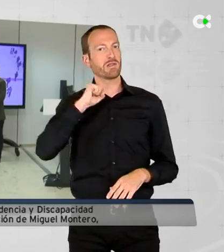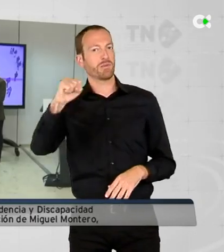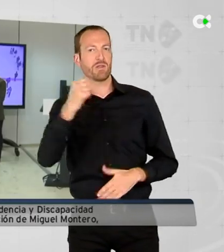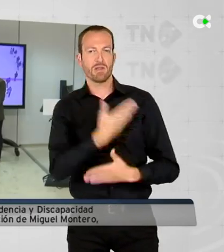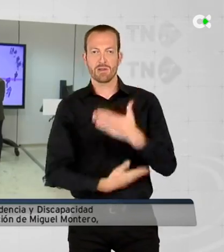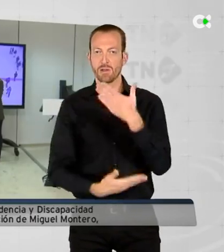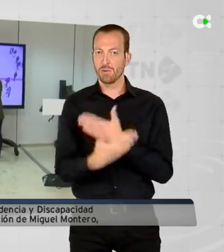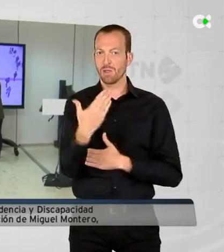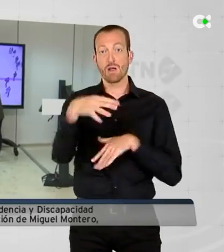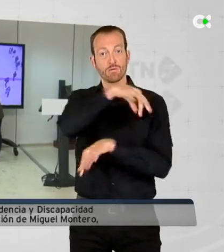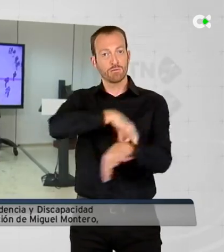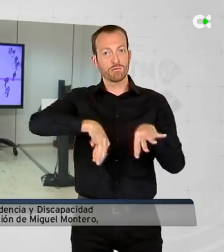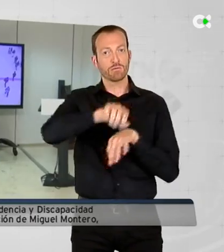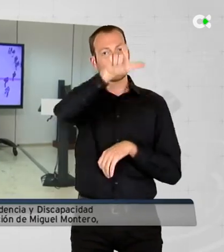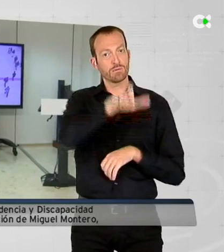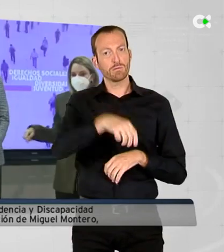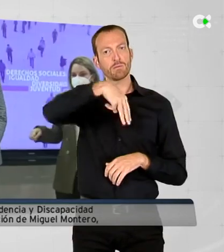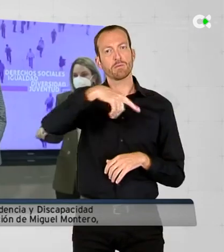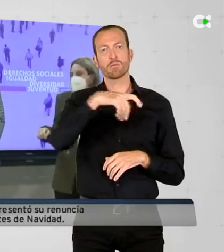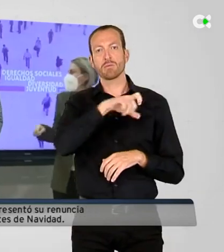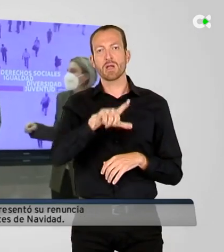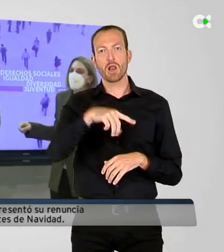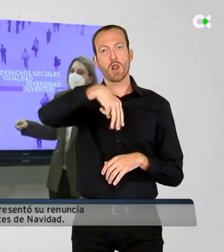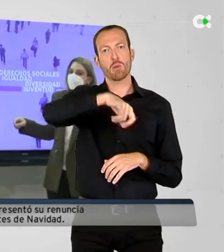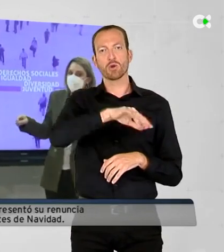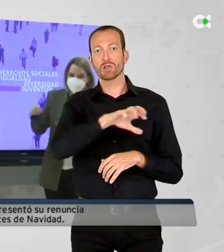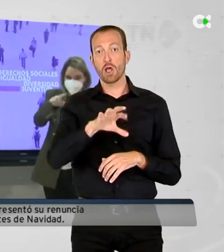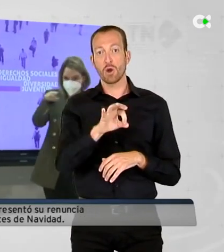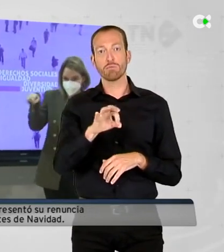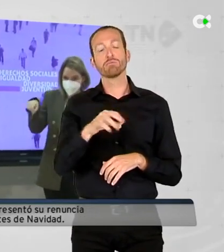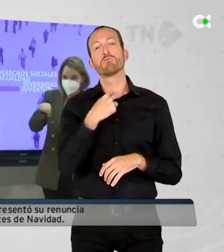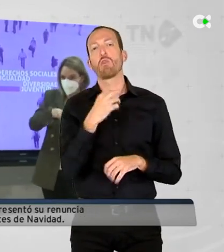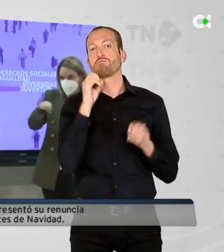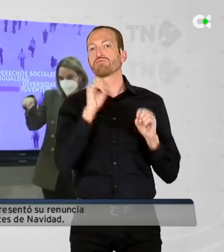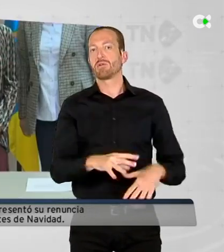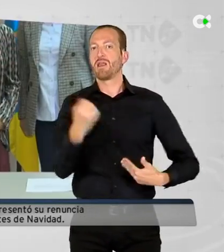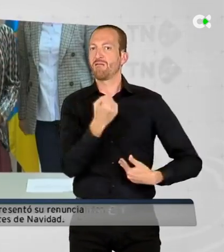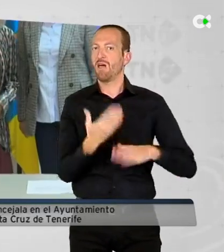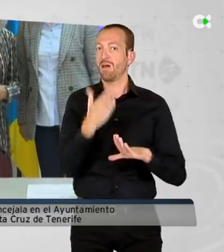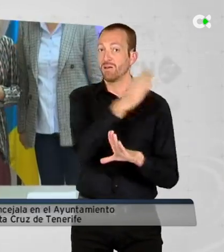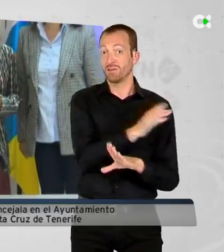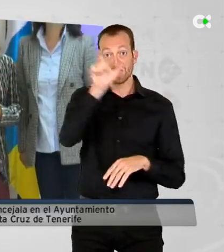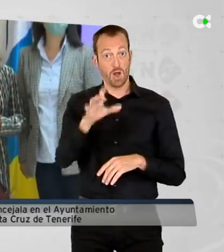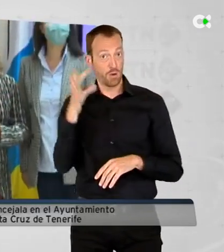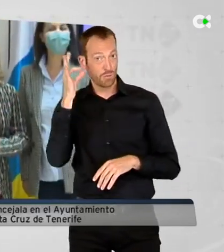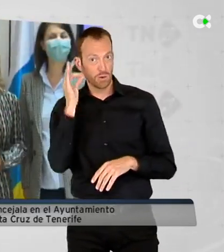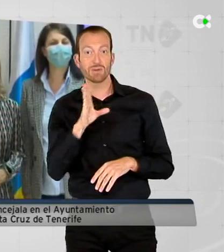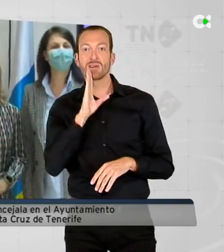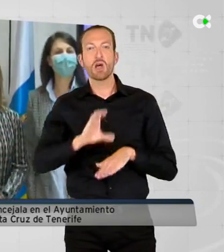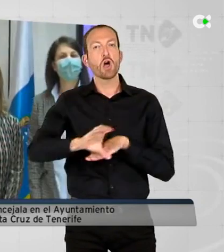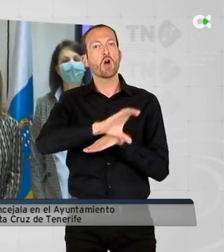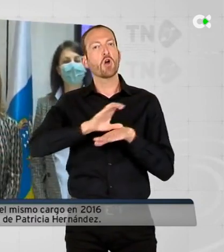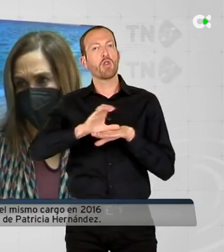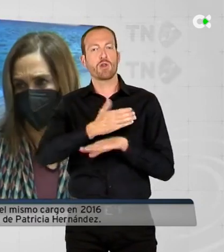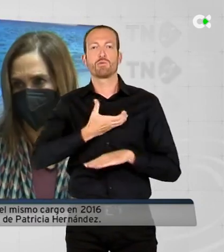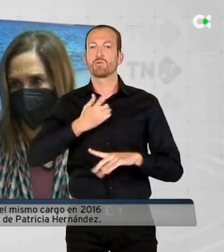y discapacidad. Sustituye a Miguel Montero, que presentó su renuncia antes de Navidad. Arocha fue concejala en el Ayuntamiento de Santa